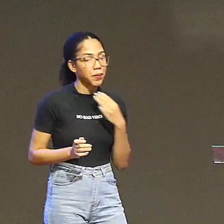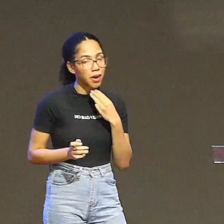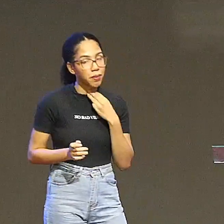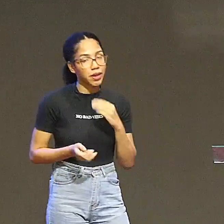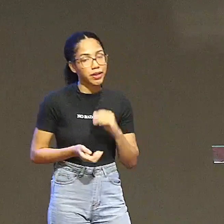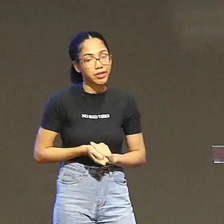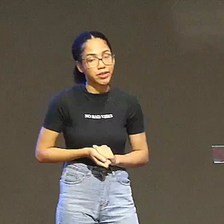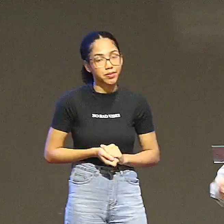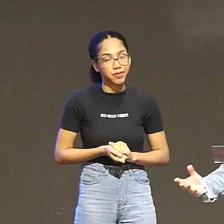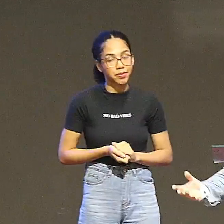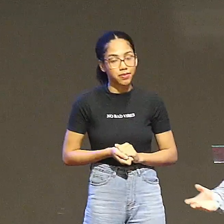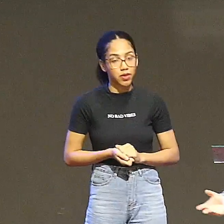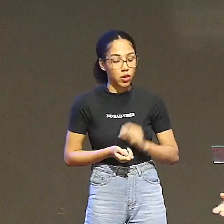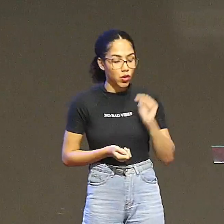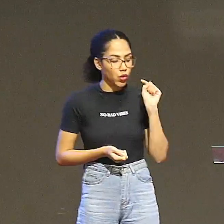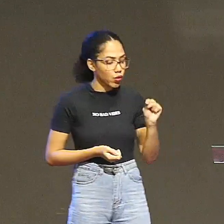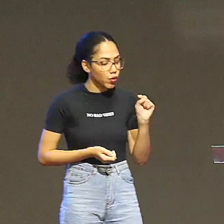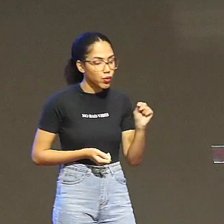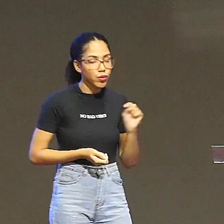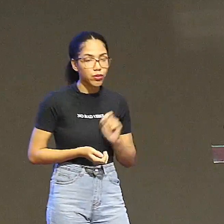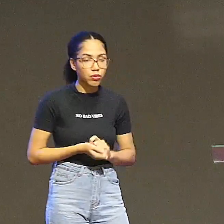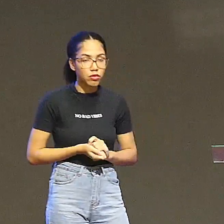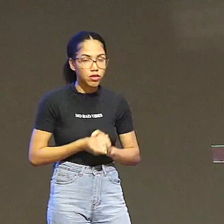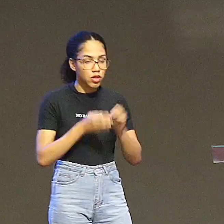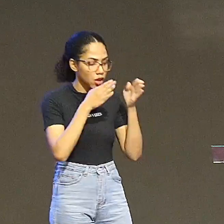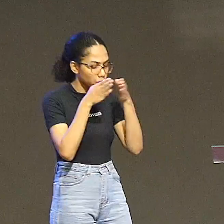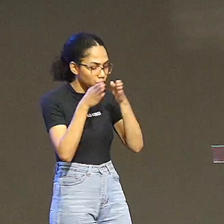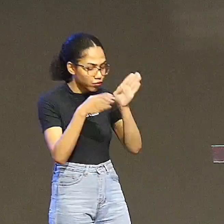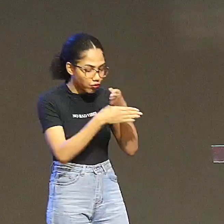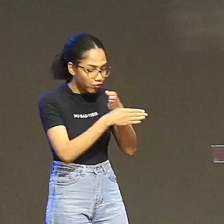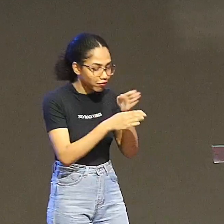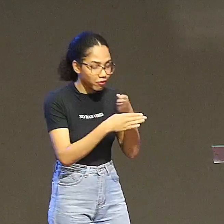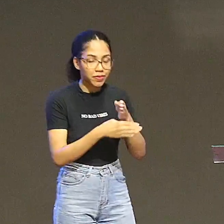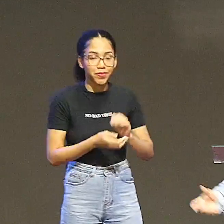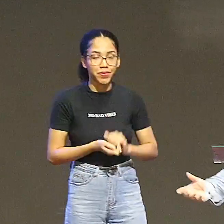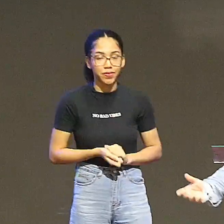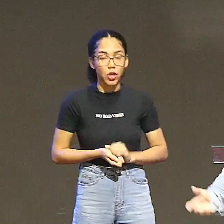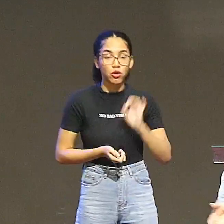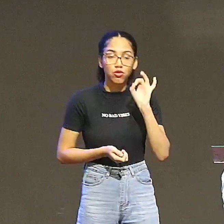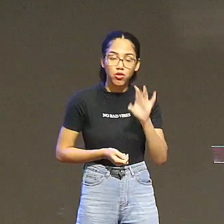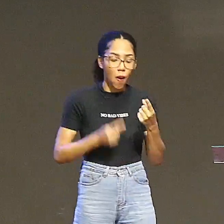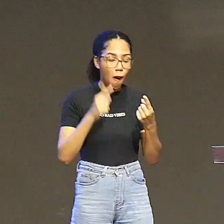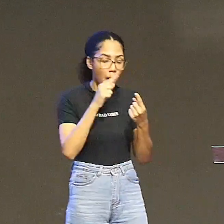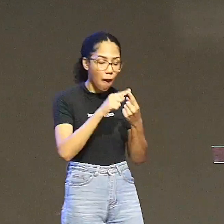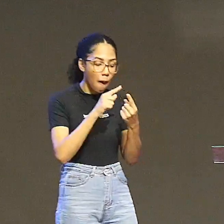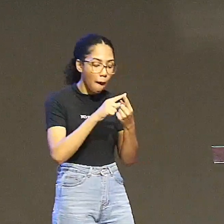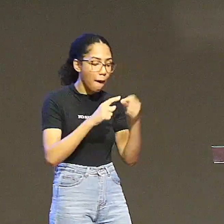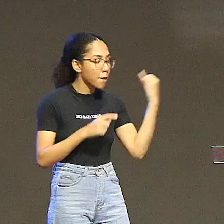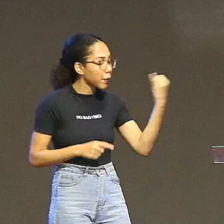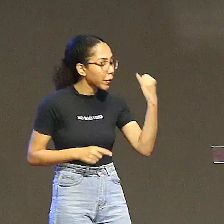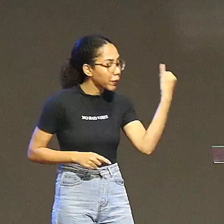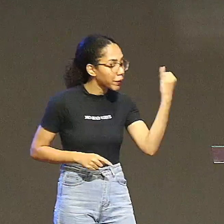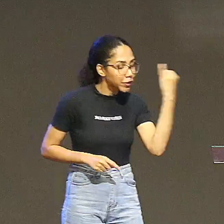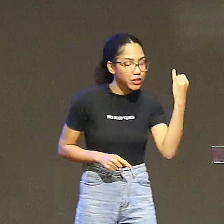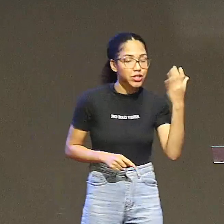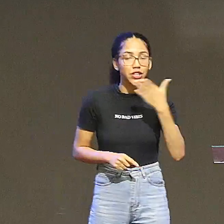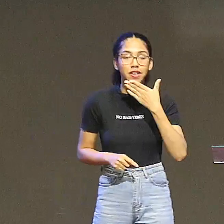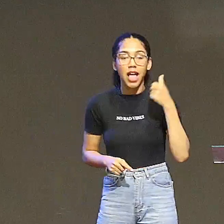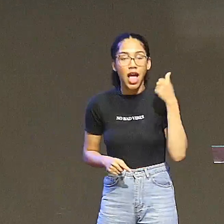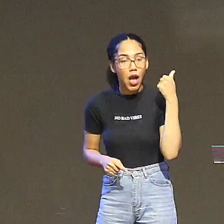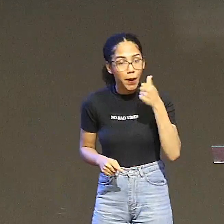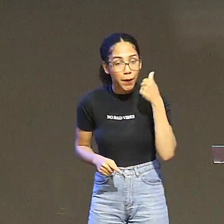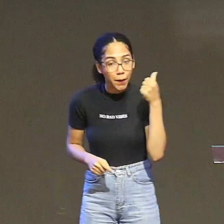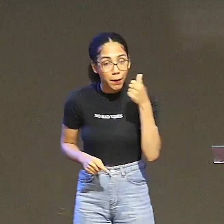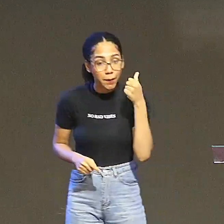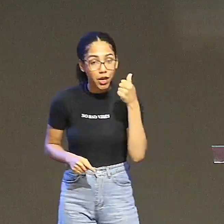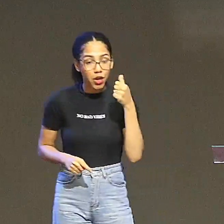distraída com muitas coisas entretanto só um é importante a Maria escolheu a boa parte e isso